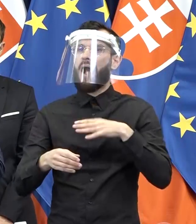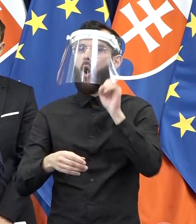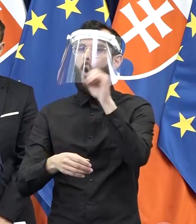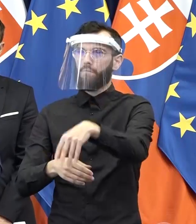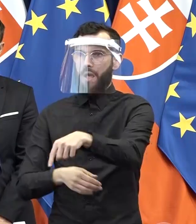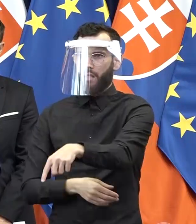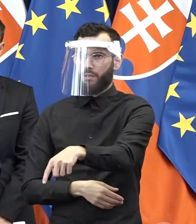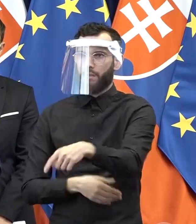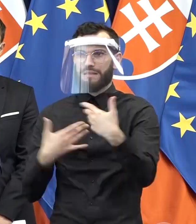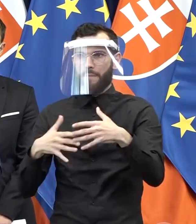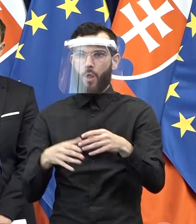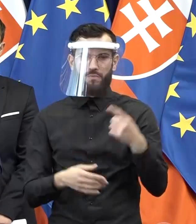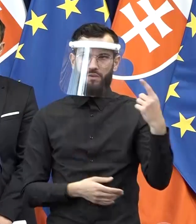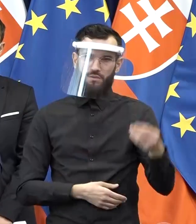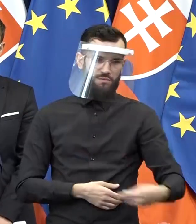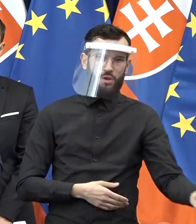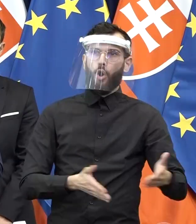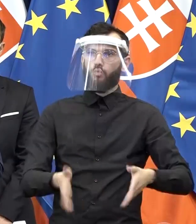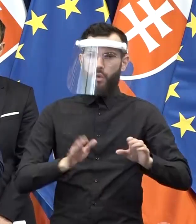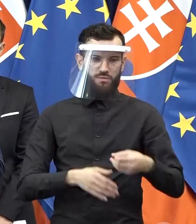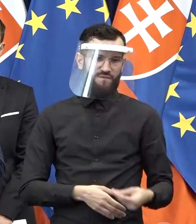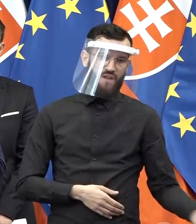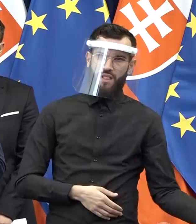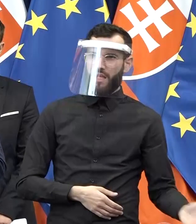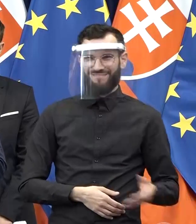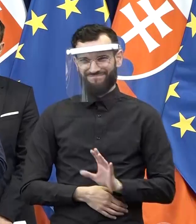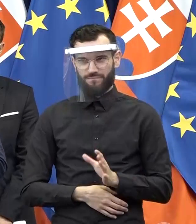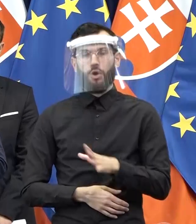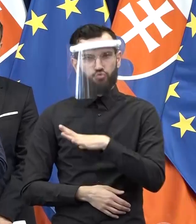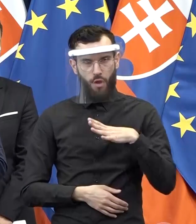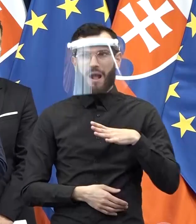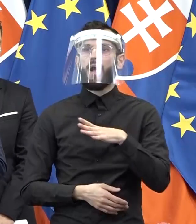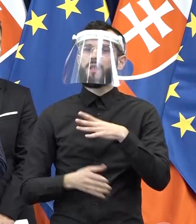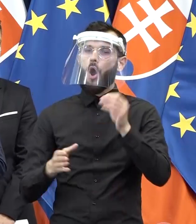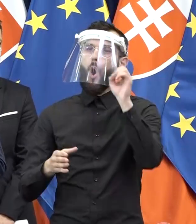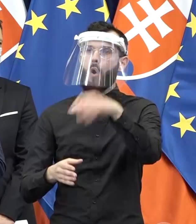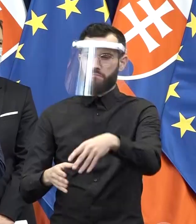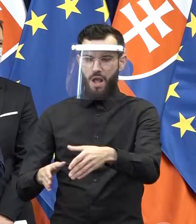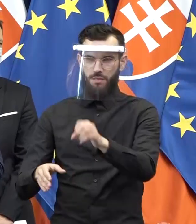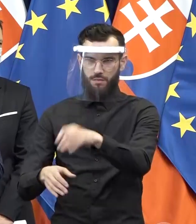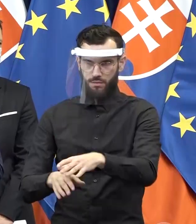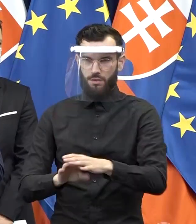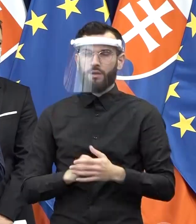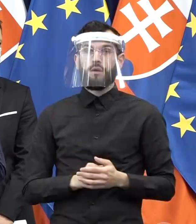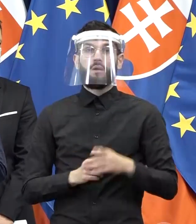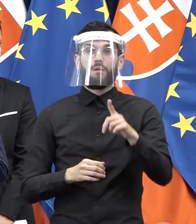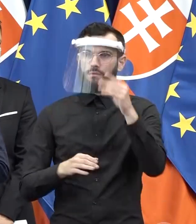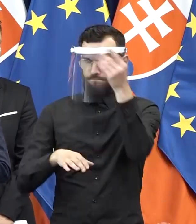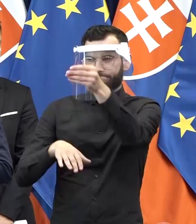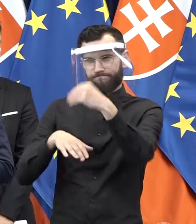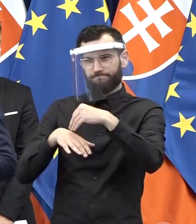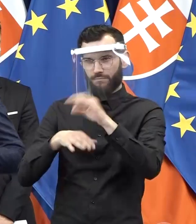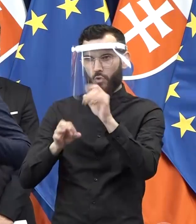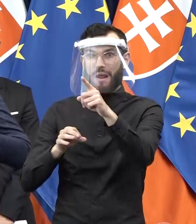by sa samozrejme pohádzovať diekde povedla Pokošok, takže normálne do komunálneho odpadu a naozaj dobrá poznámka.